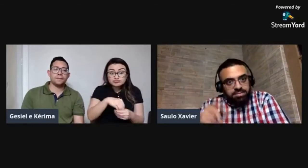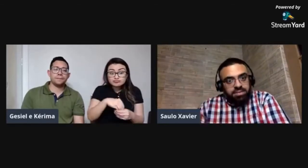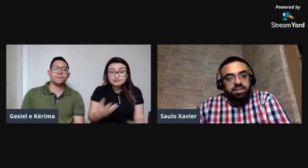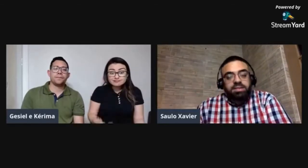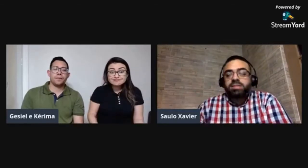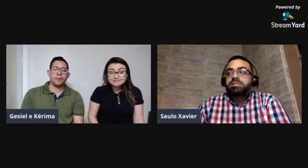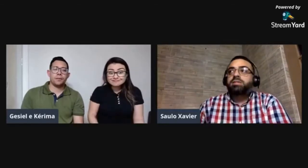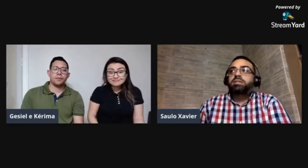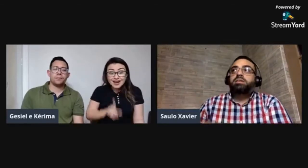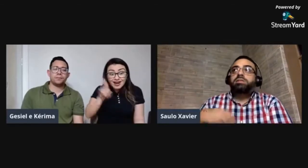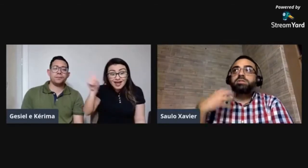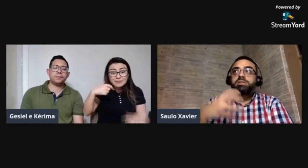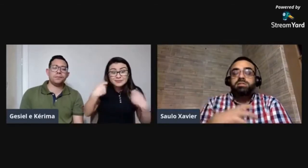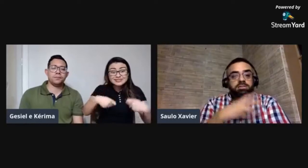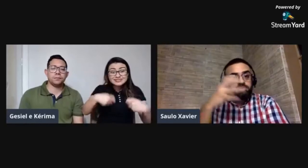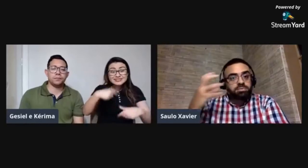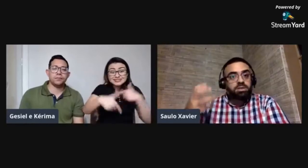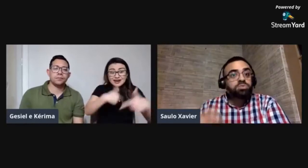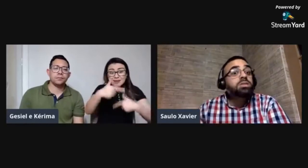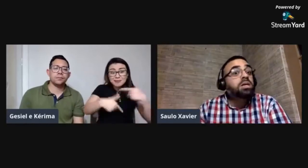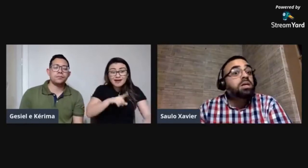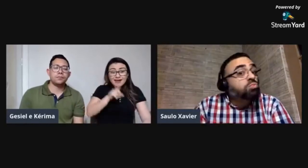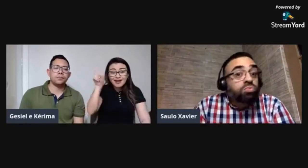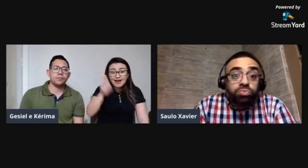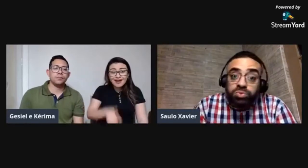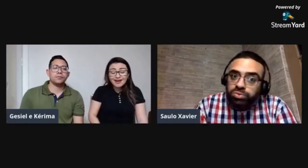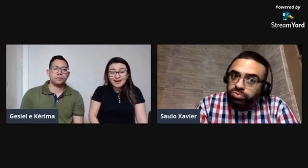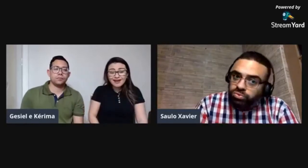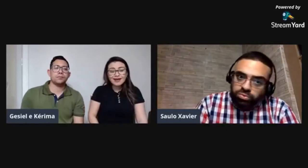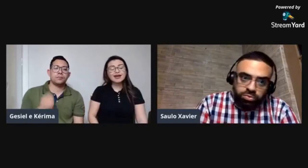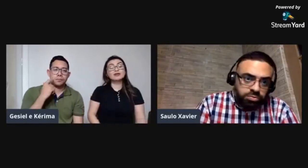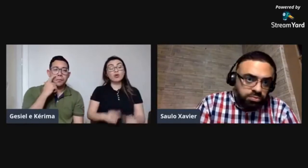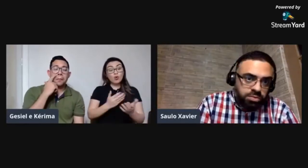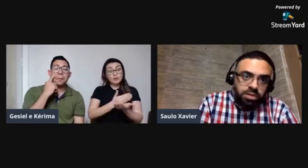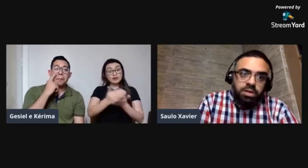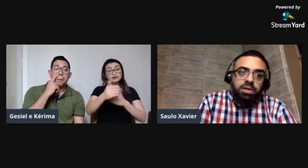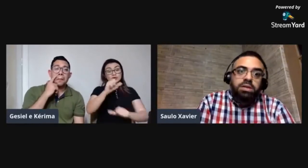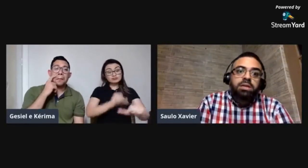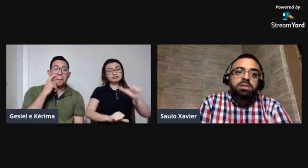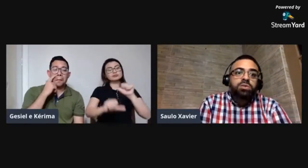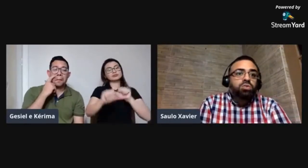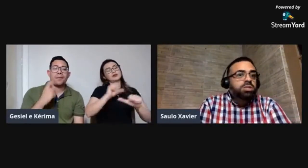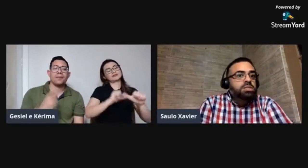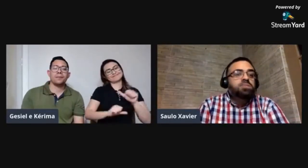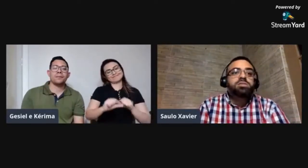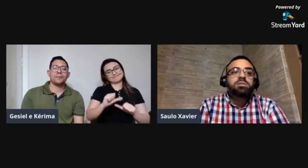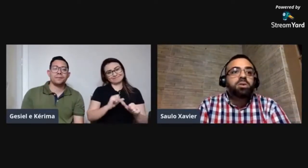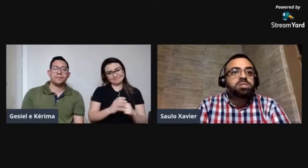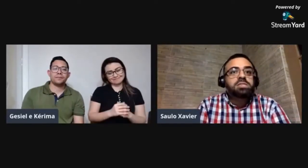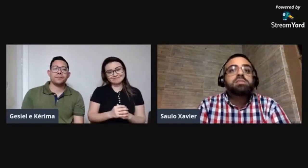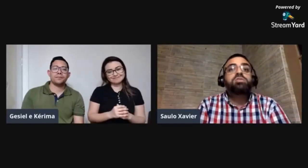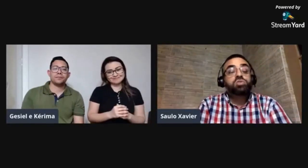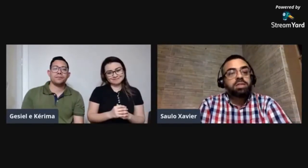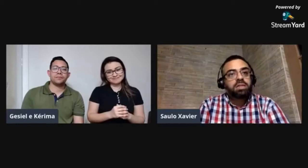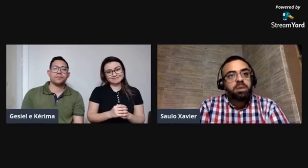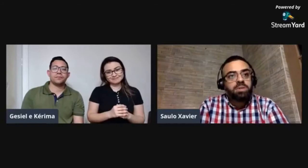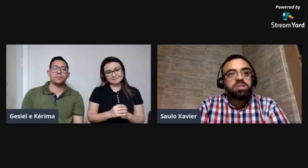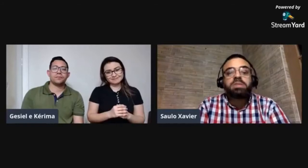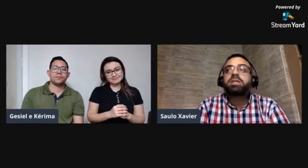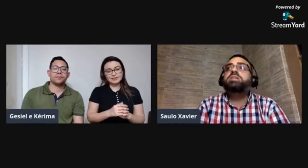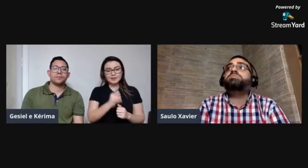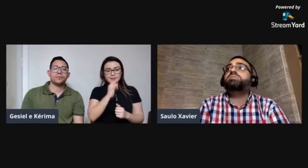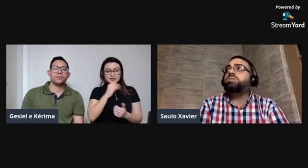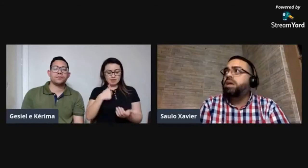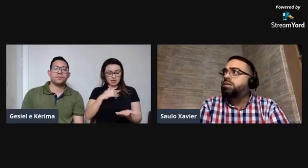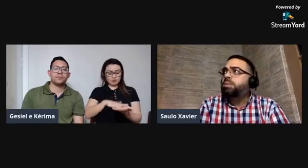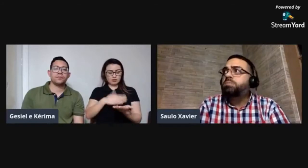Lá. E assim, então as coisas estão mudando muito. E hoje, assim, você pode dizer assim, eu sou intérprete